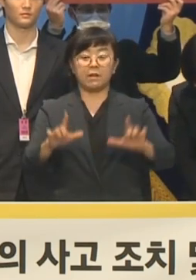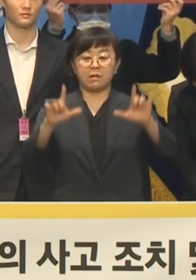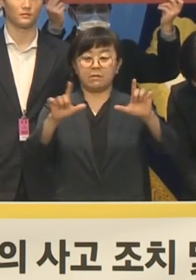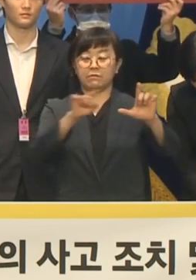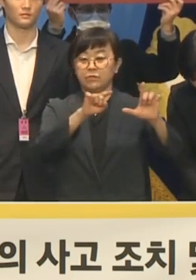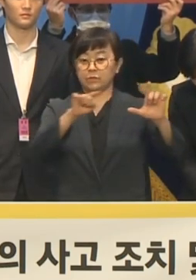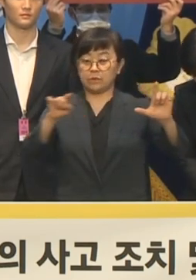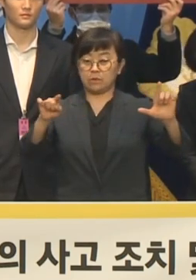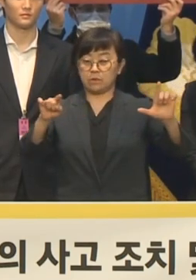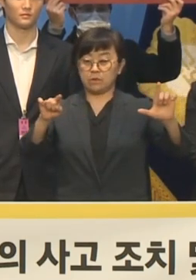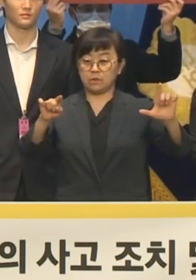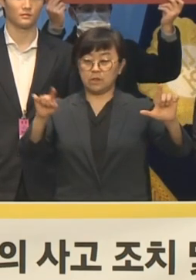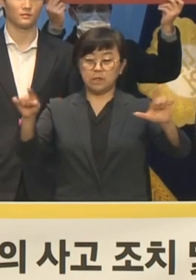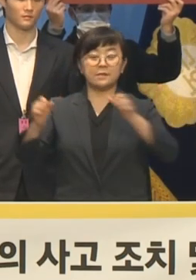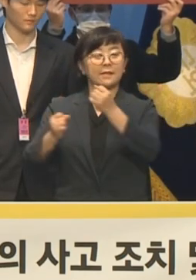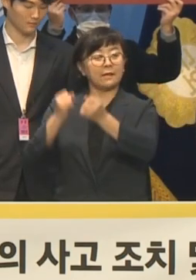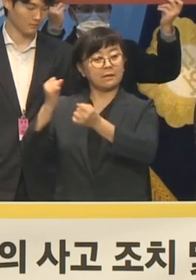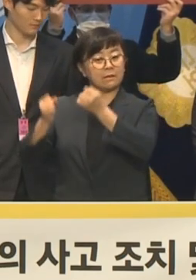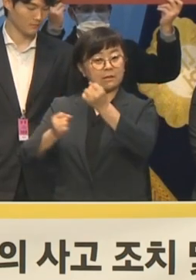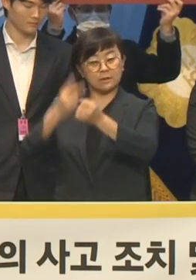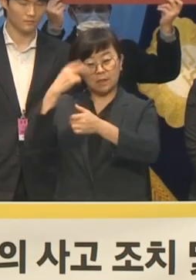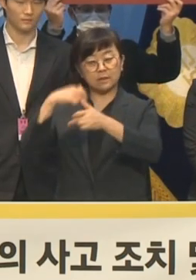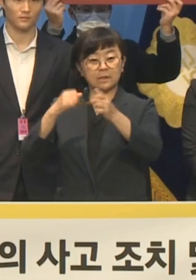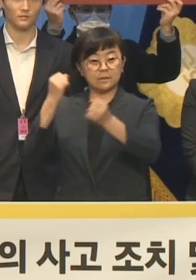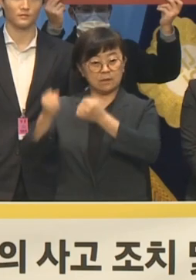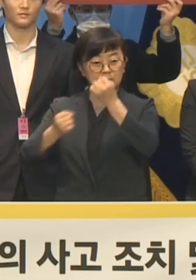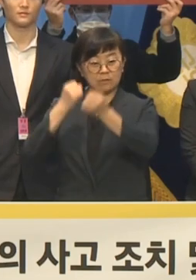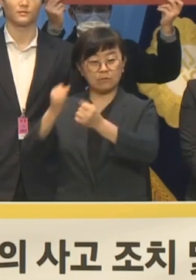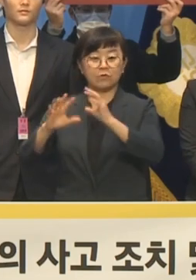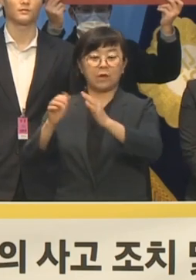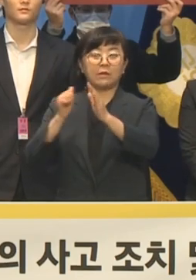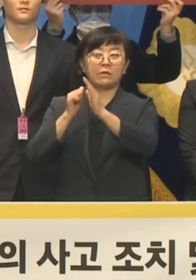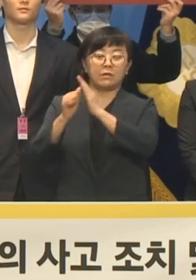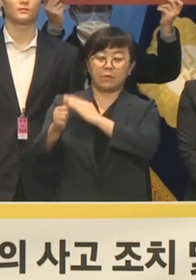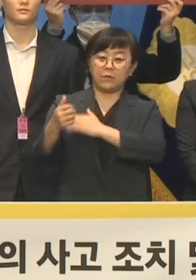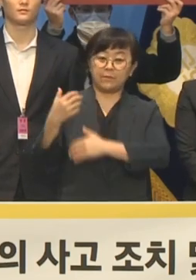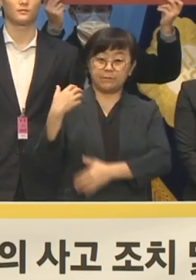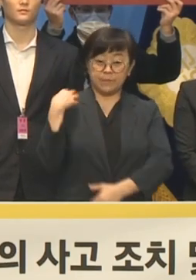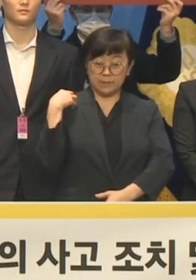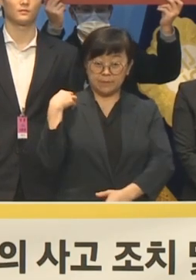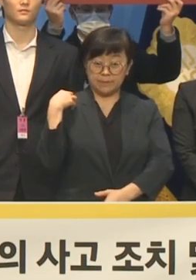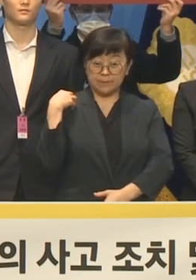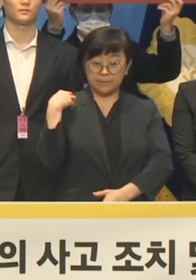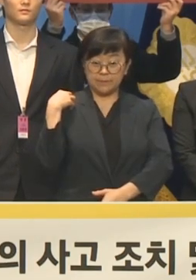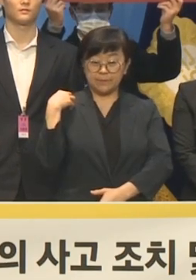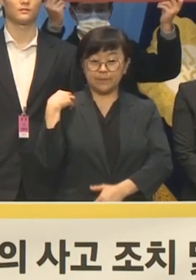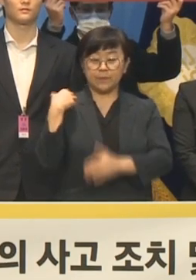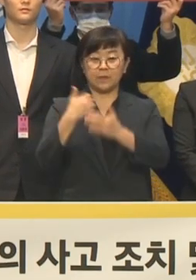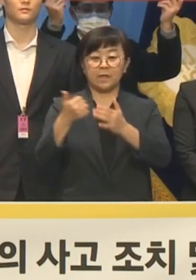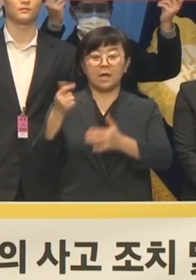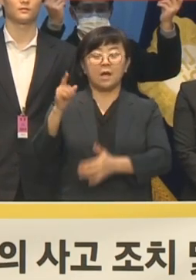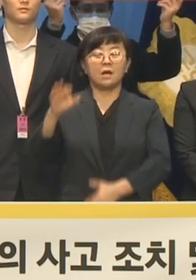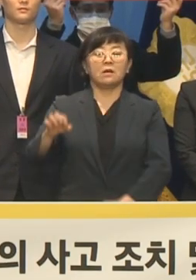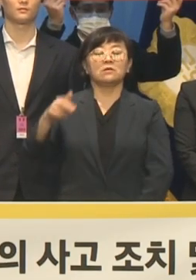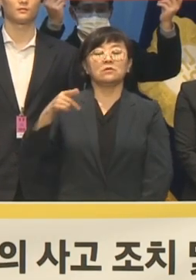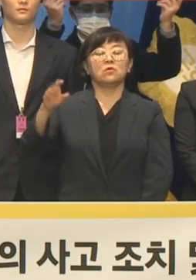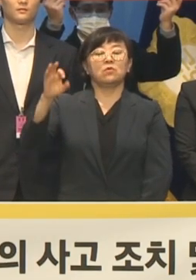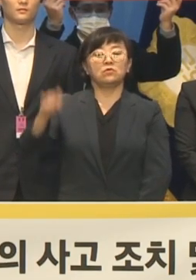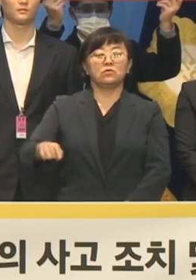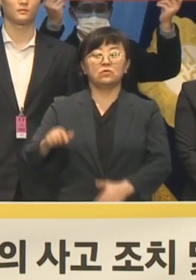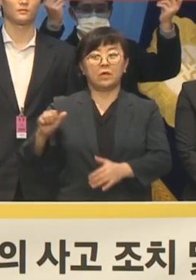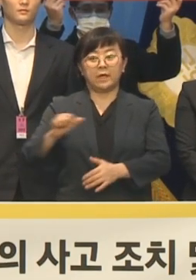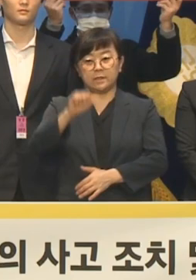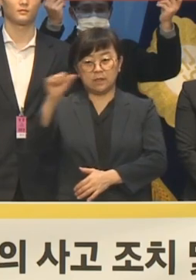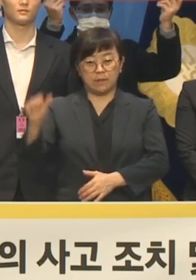2018년부터 팬덤 사이클 국가대표 자리를 굳건히 지키며 항저우 아시안게임 3관왕